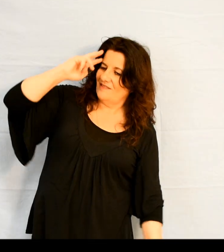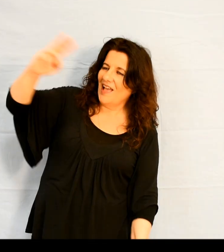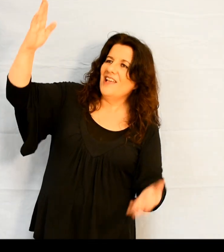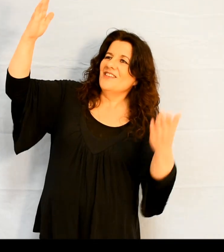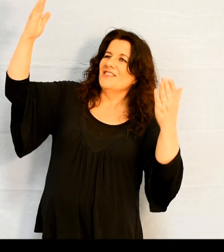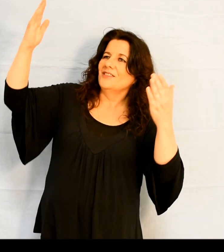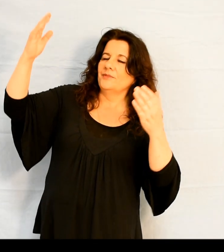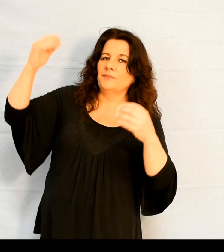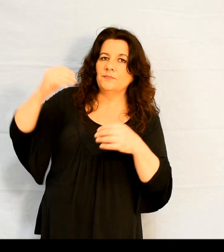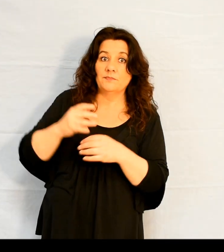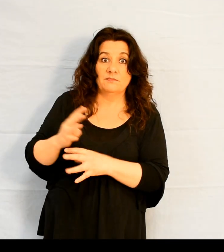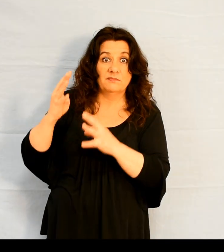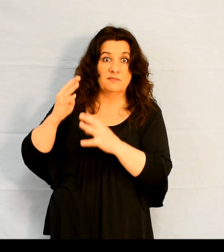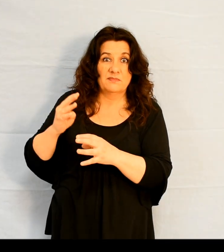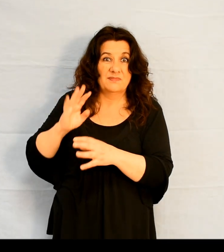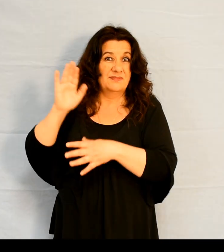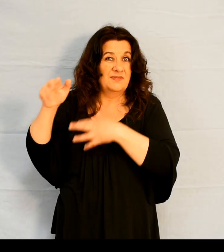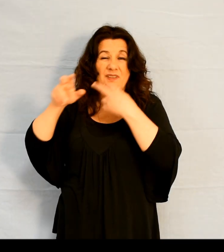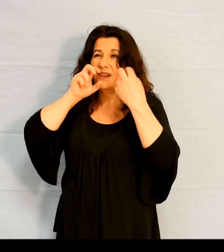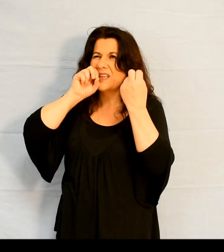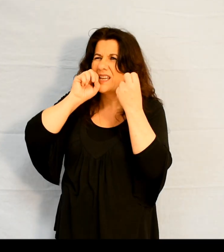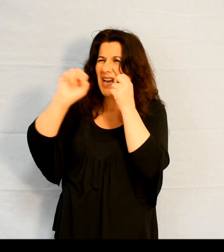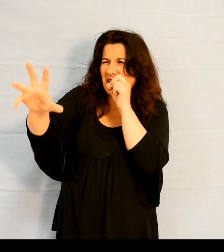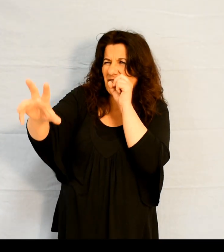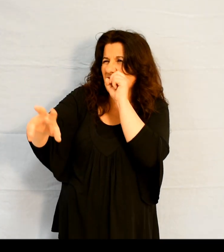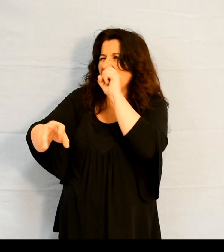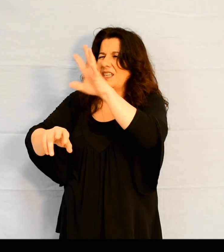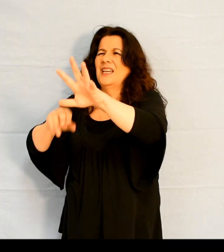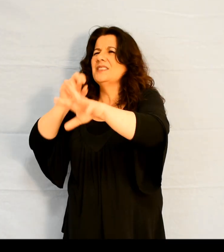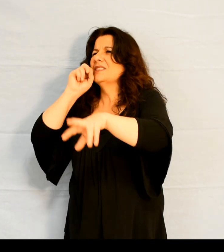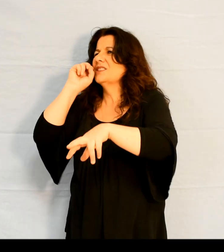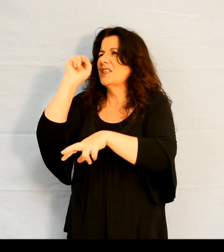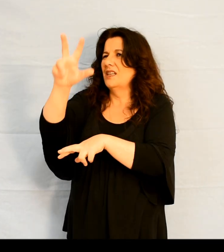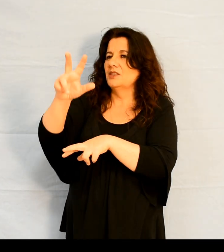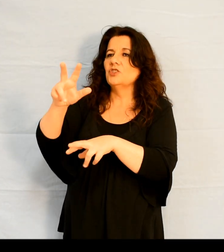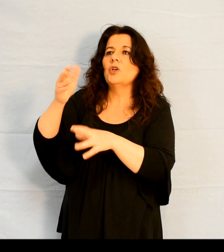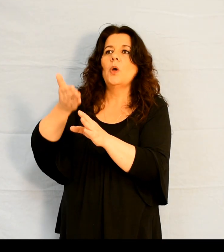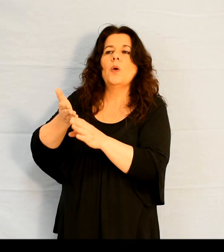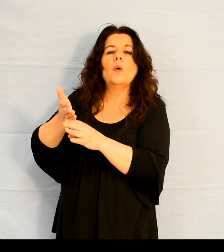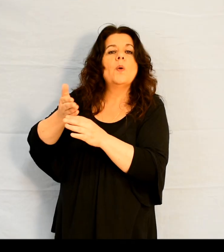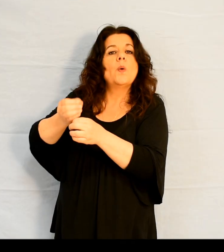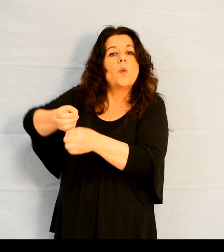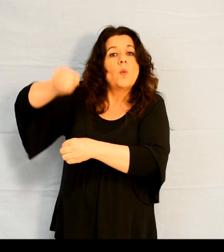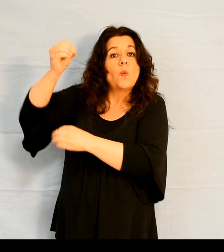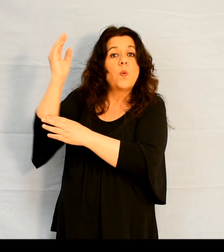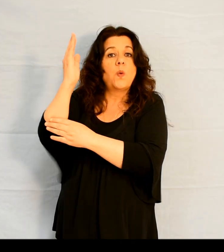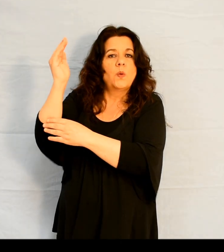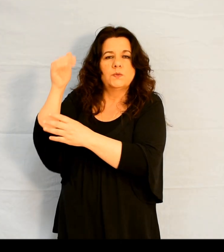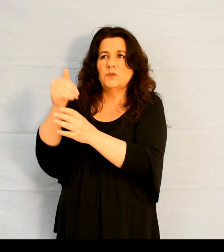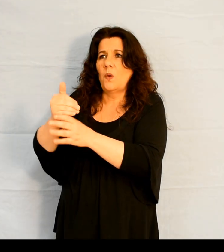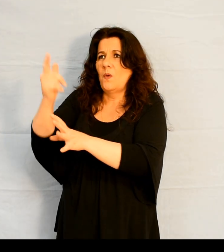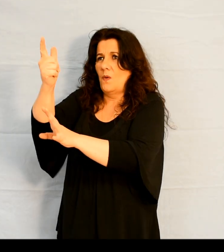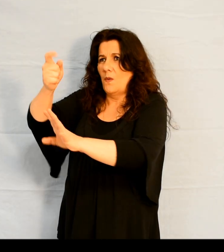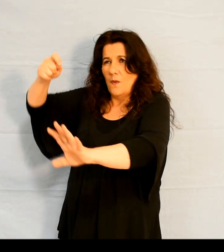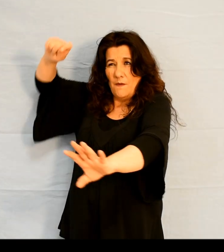Et après avoir craché sur lui, ils prirent le roseau et le frappaient sur la tête.